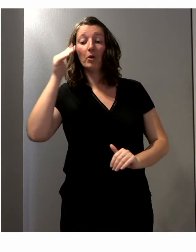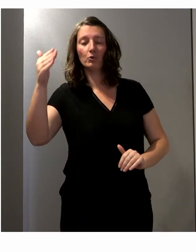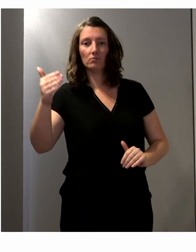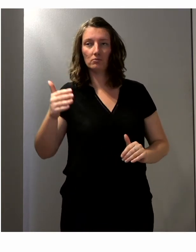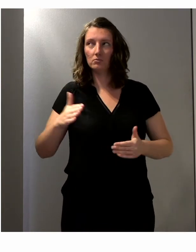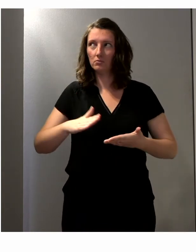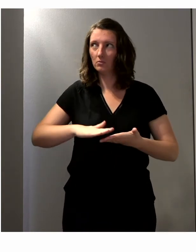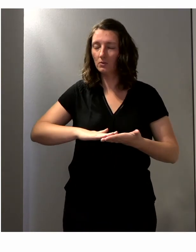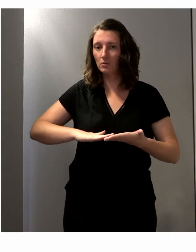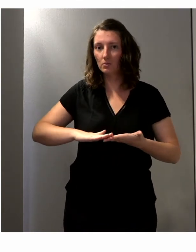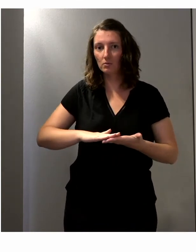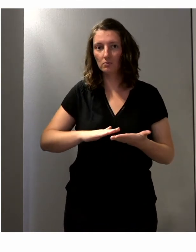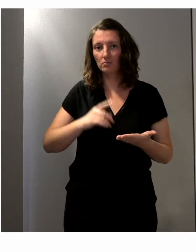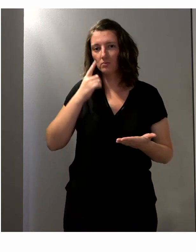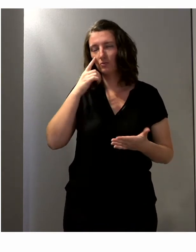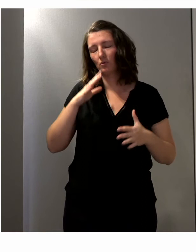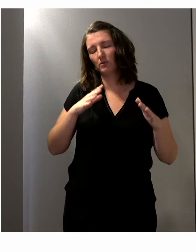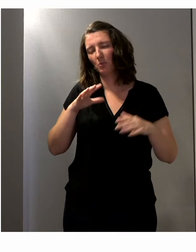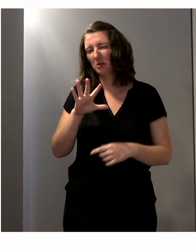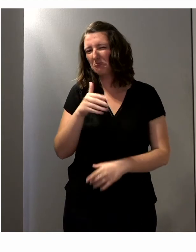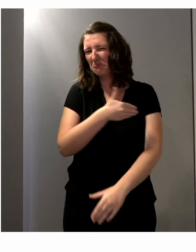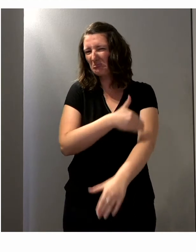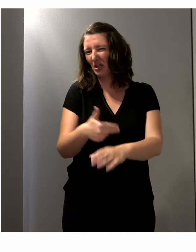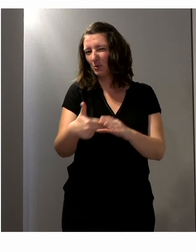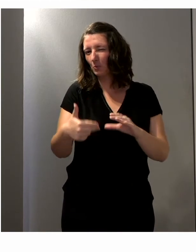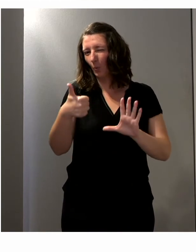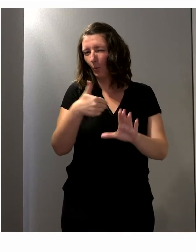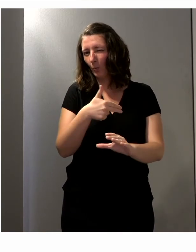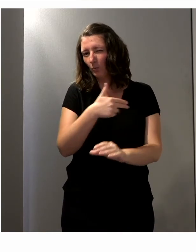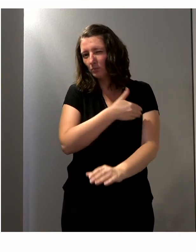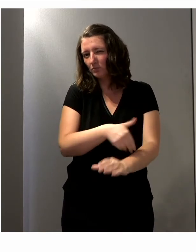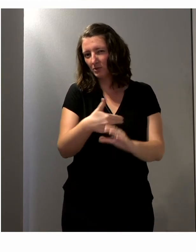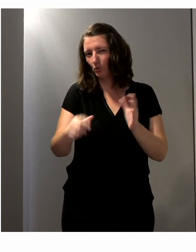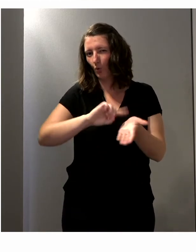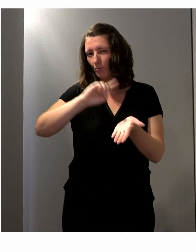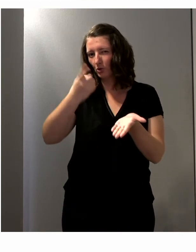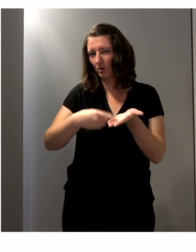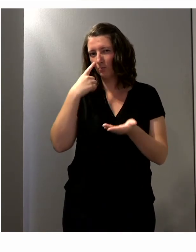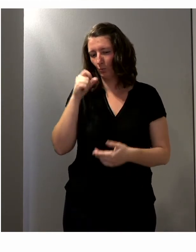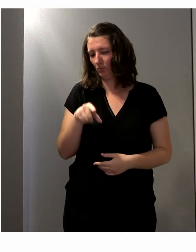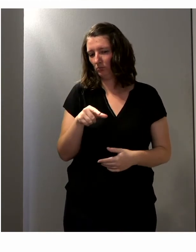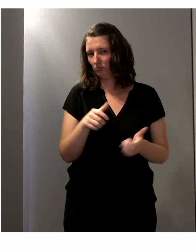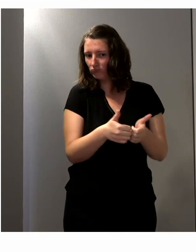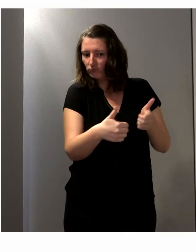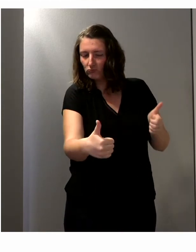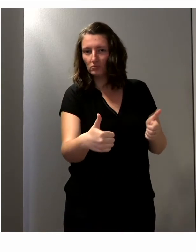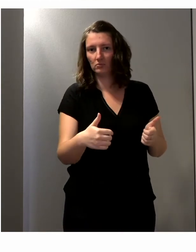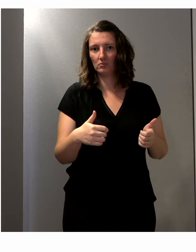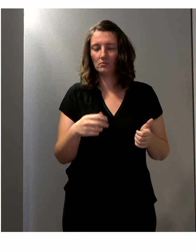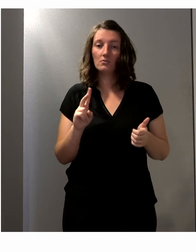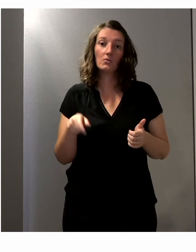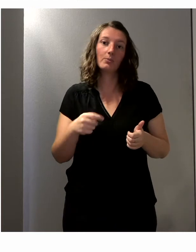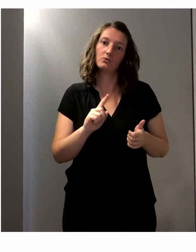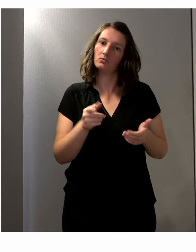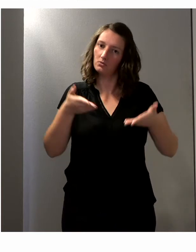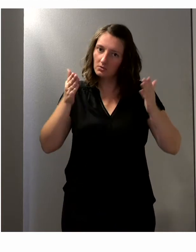vais pas dire, je crois que ça coûte 600 millions. C'est pas neutre, hein, on ne va pas se voiler la face. C'est pas neutre comme